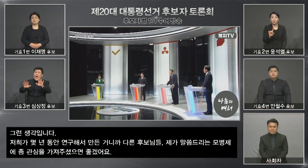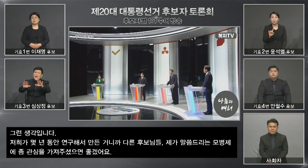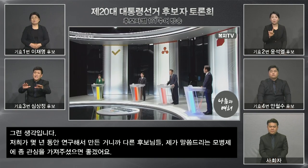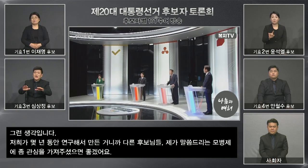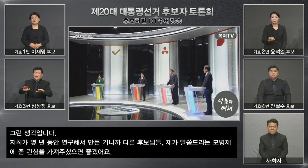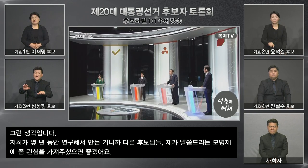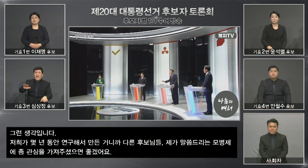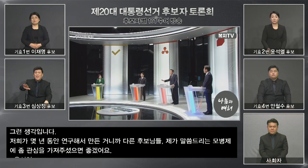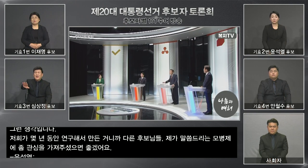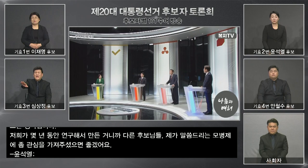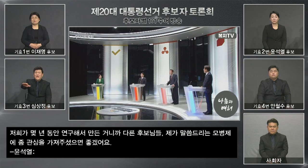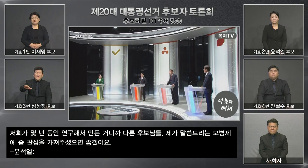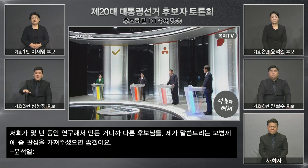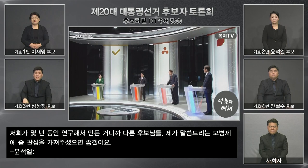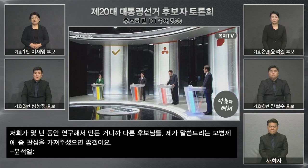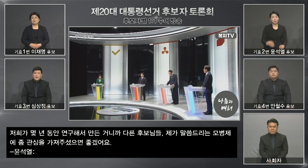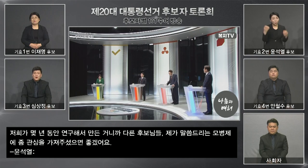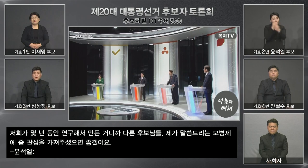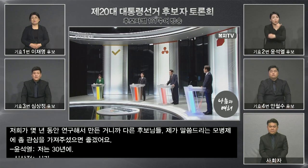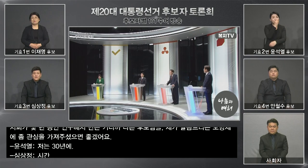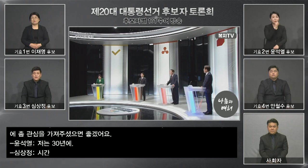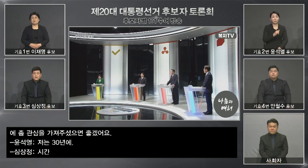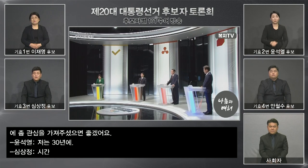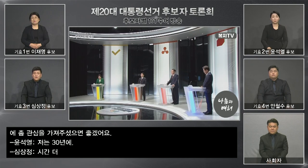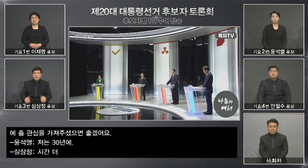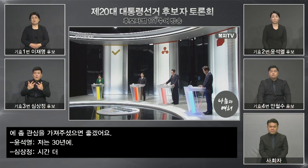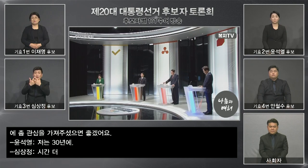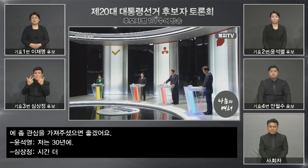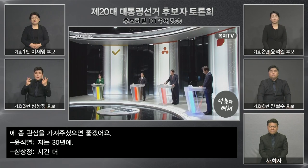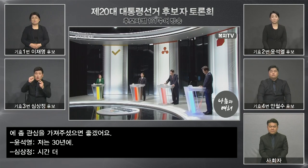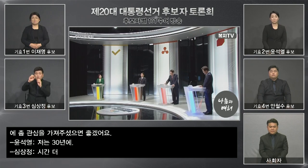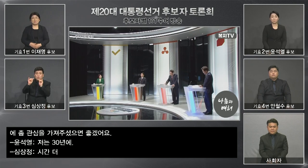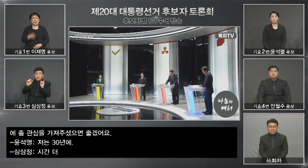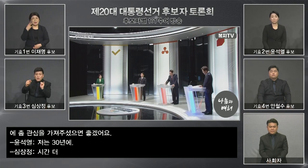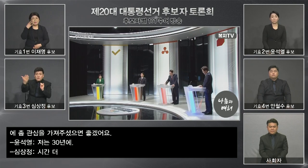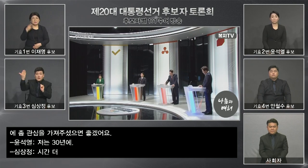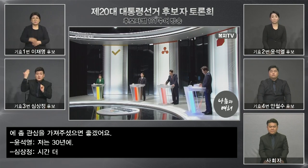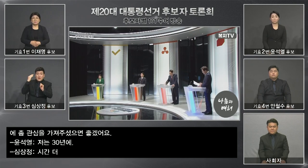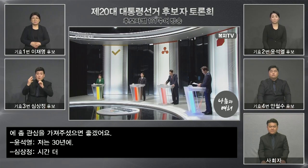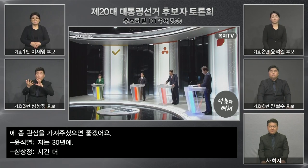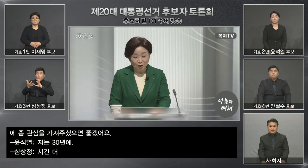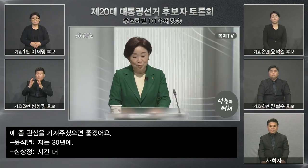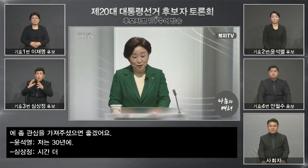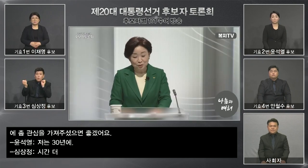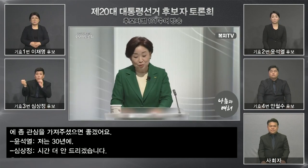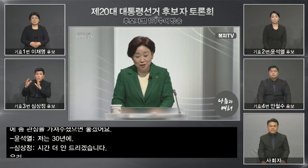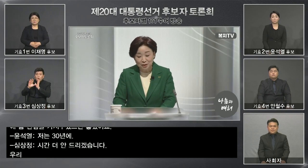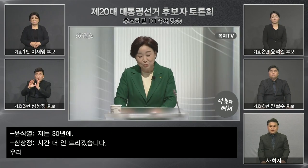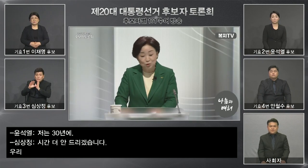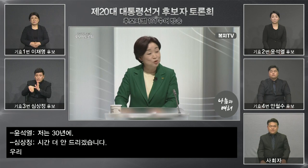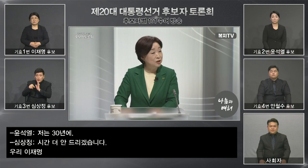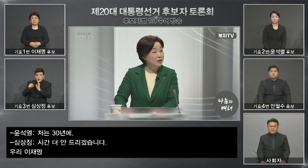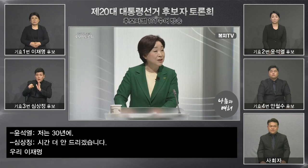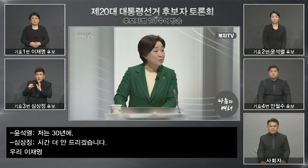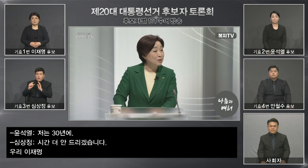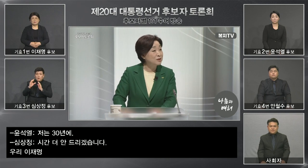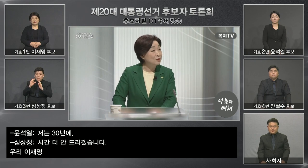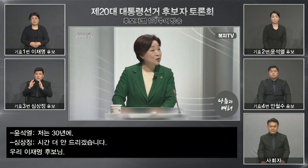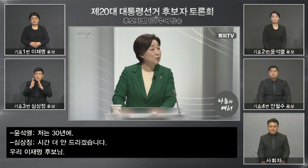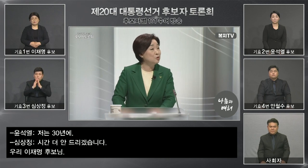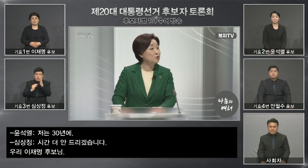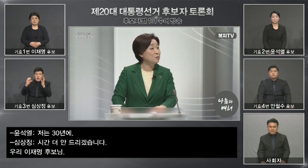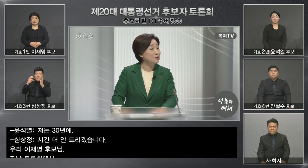드리겠습니다. 질문이 안 오해를 하신 것 같아요. 우리 이재명 후보님 지난번 토론에서 다큐멘터리 위기의 민주주의